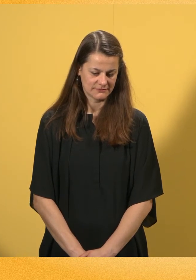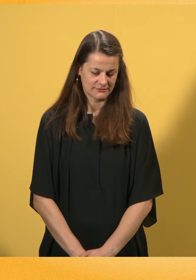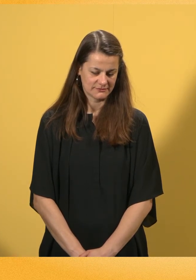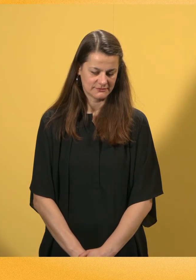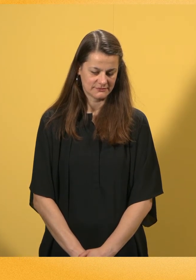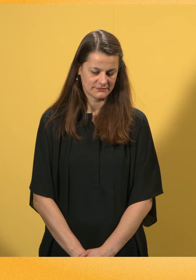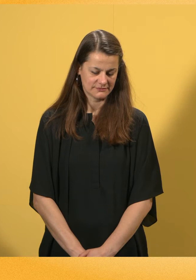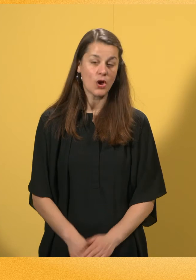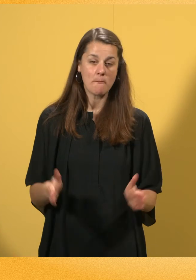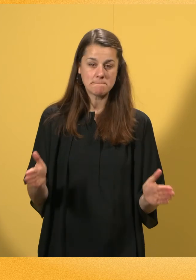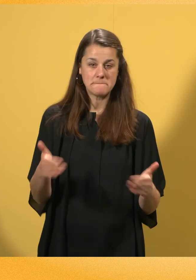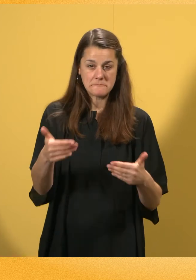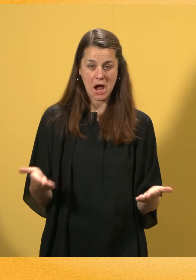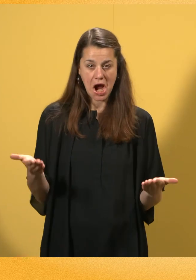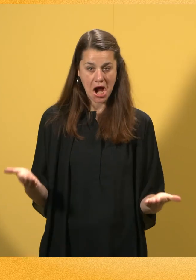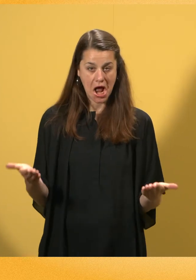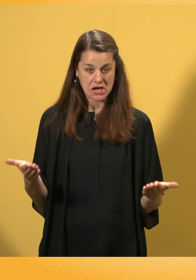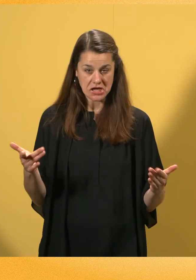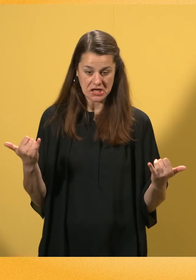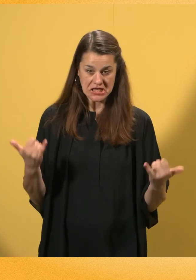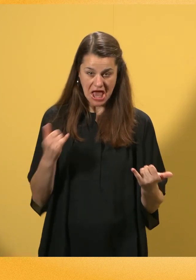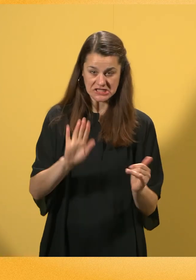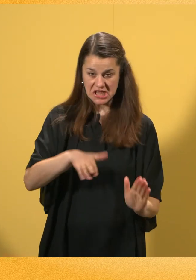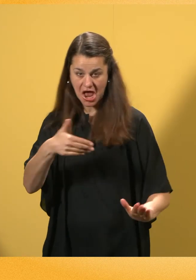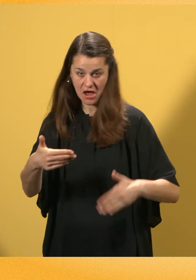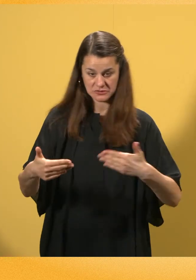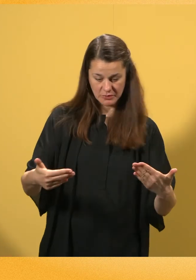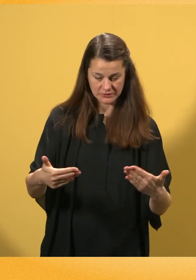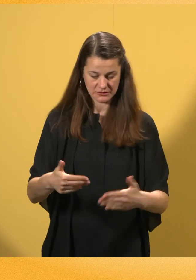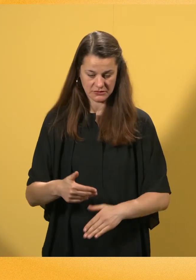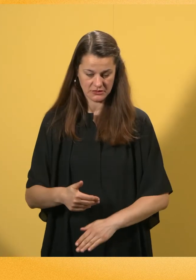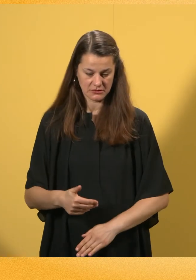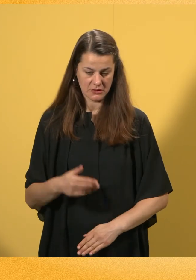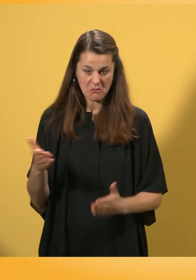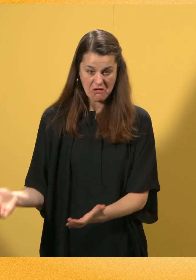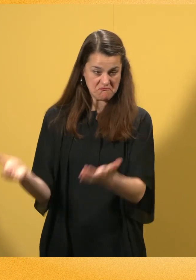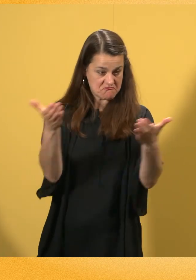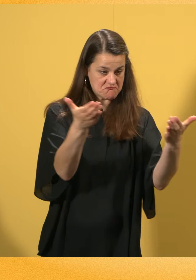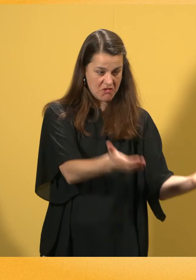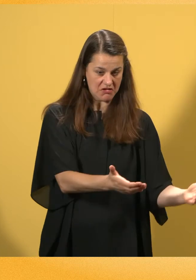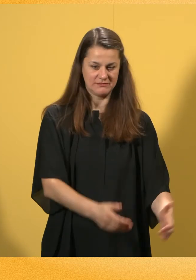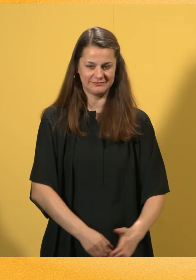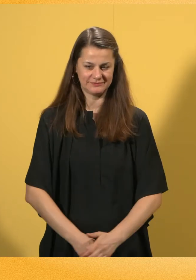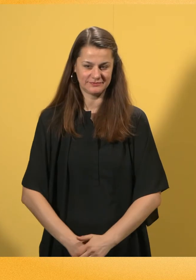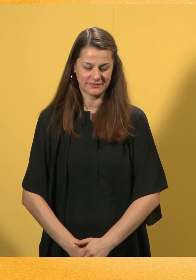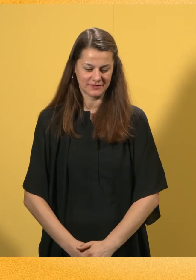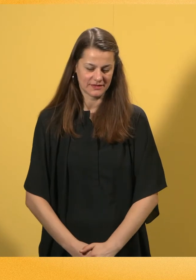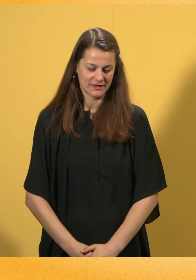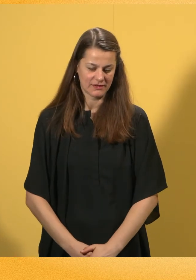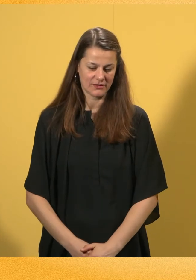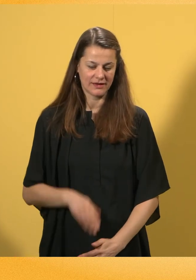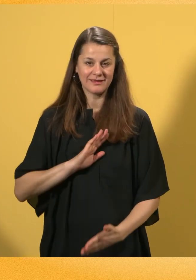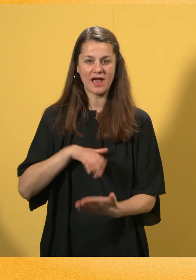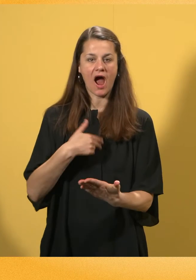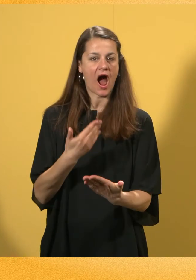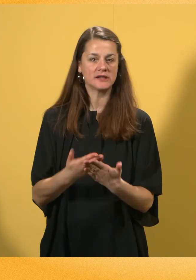hierher. Das packst ein du Geschenk. Jetzt aus! Das nehme ich und ich geb's gleich weiter. Ha! Ich nehme dieses